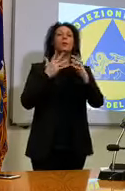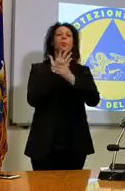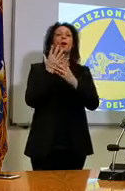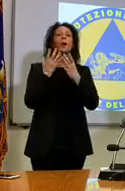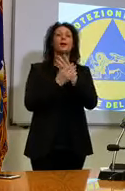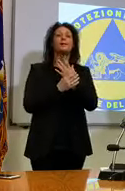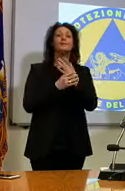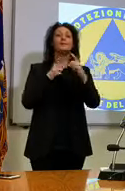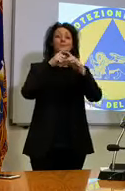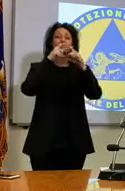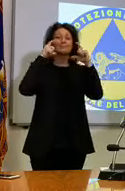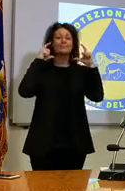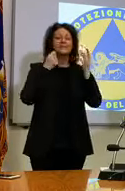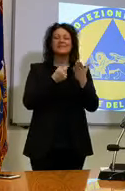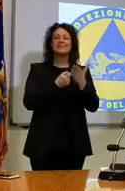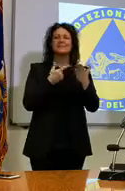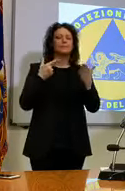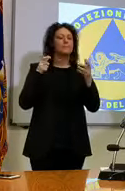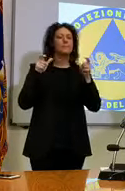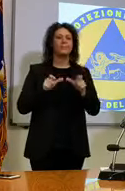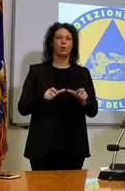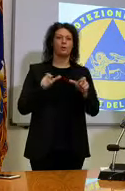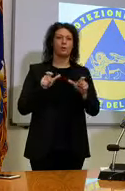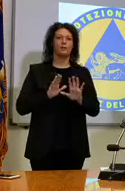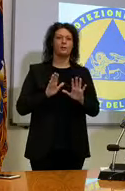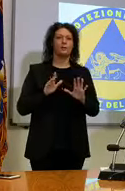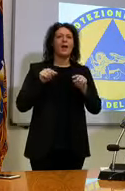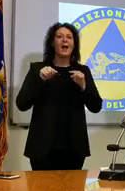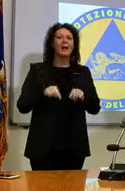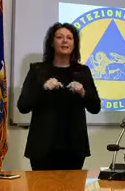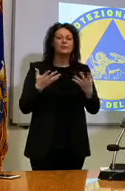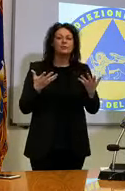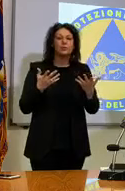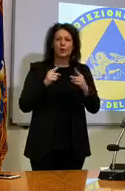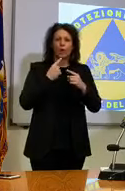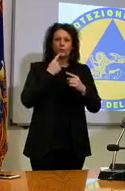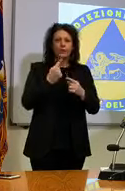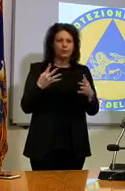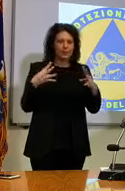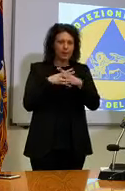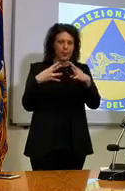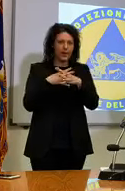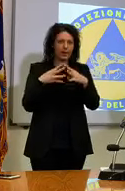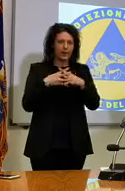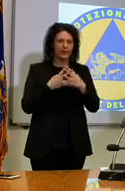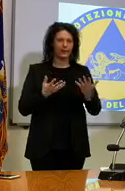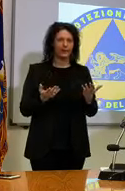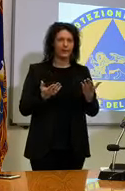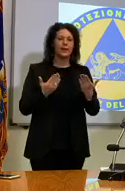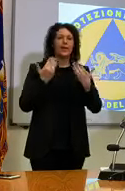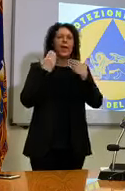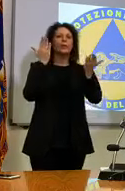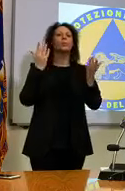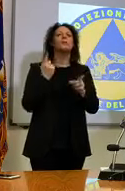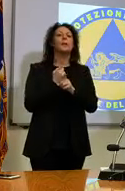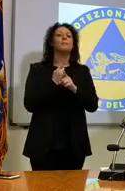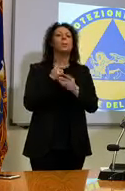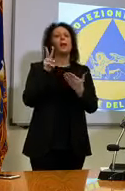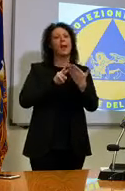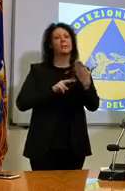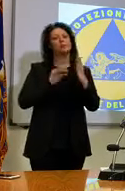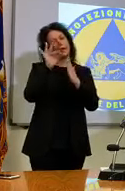guanti sono fondamentali. Adesso ragazzi, siamo in guerra, è inutile che ogni secondo qualcuno tira fuori il manuale per vedere l'uso,